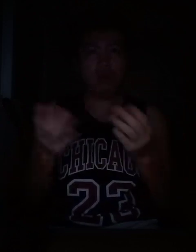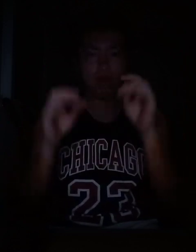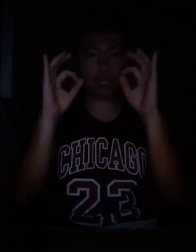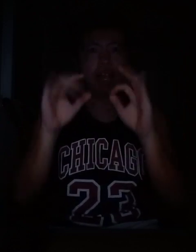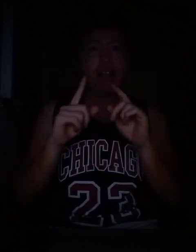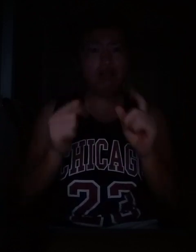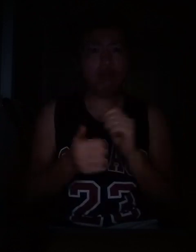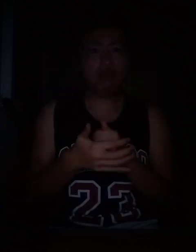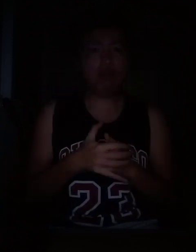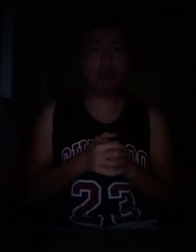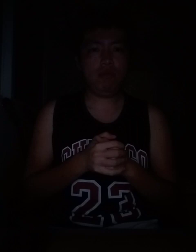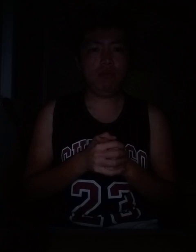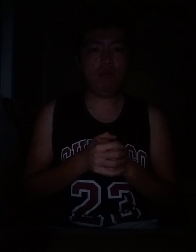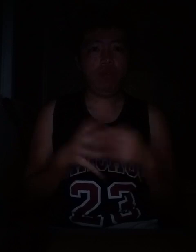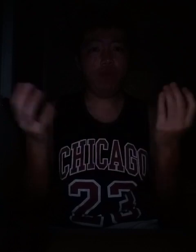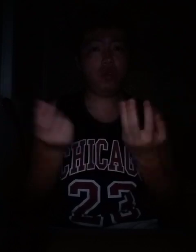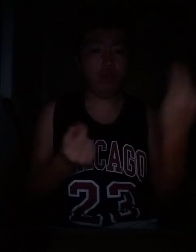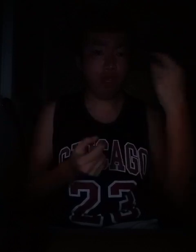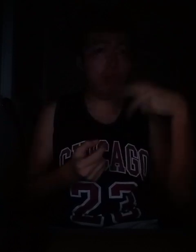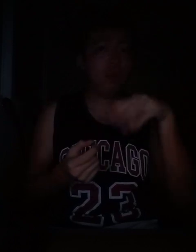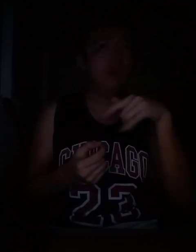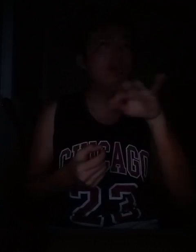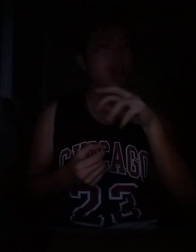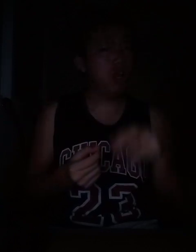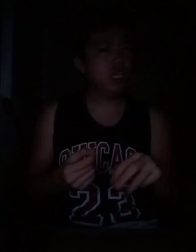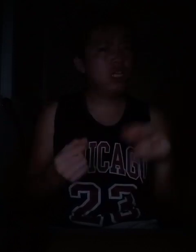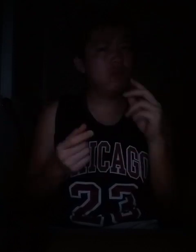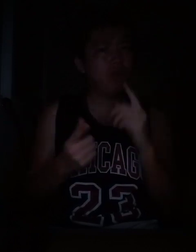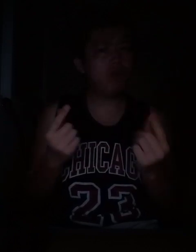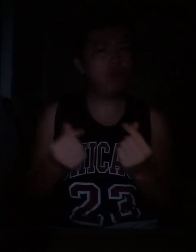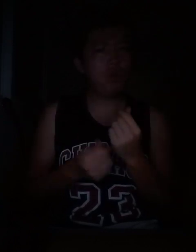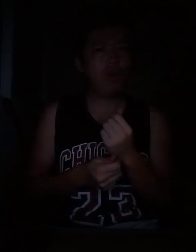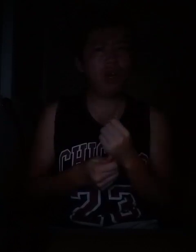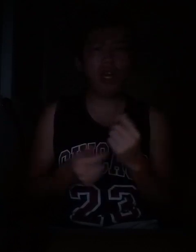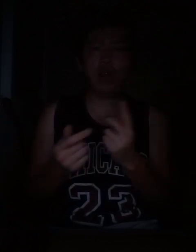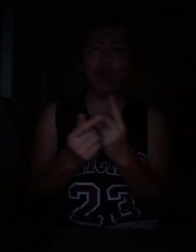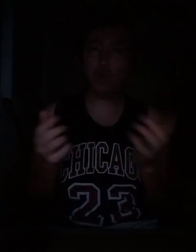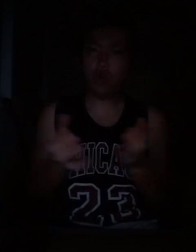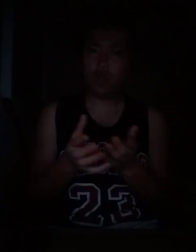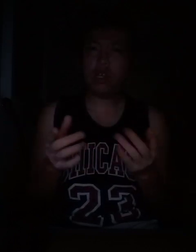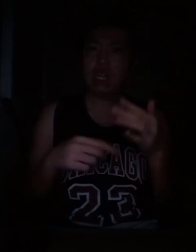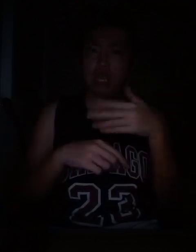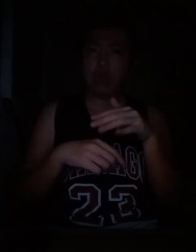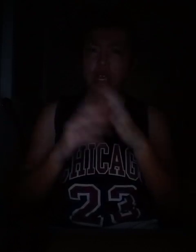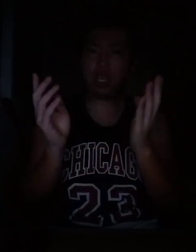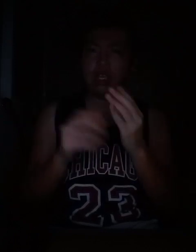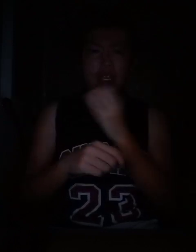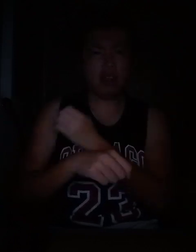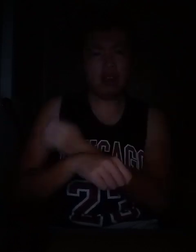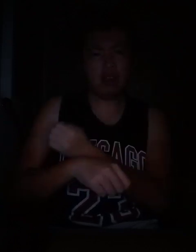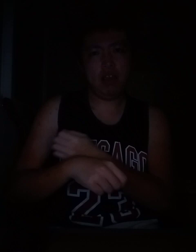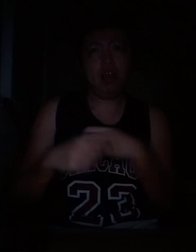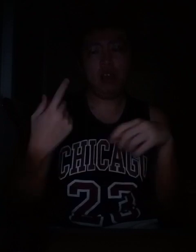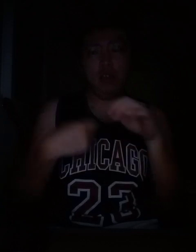착수했습니다. 교육청에 따르면 최근 국민신문고에 제주의 한 고등학교 교장이 교사들에게 휴가 사용